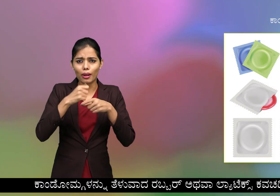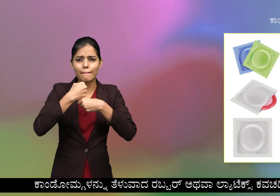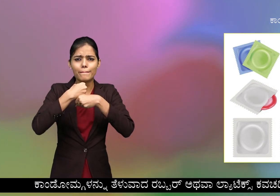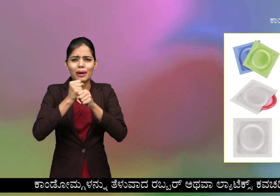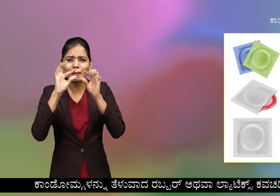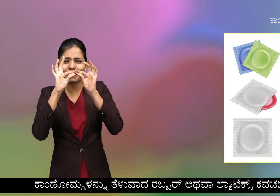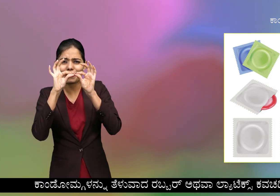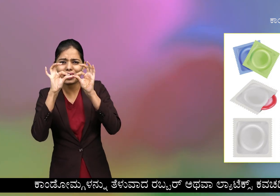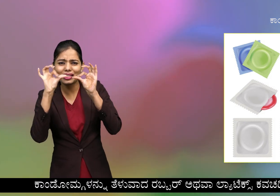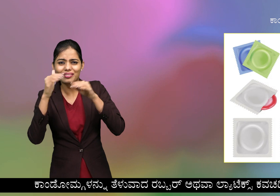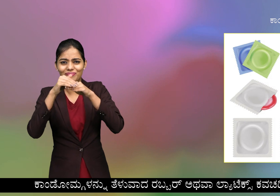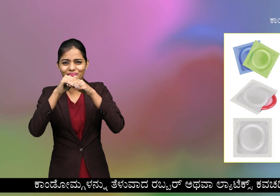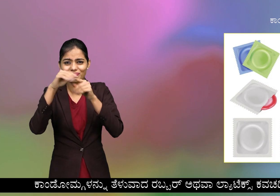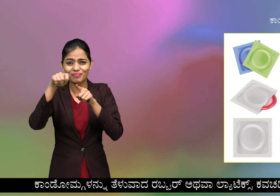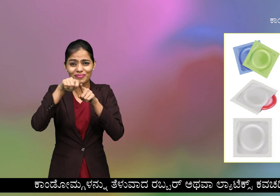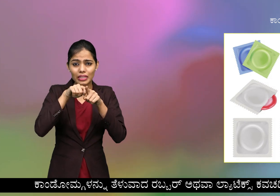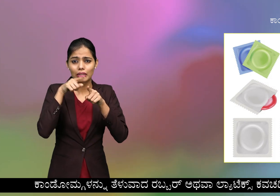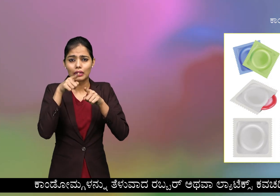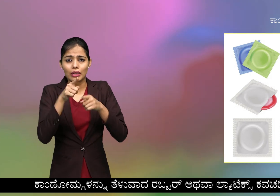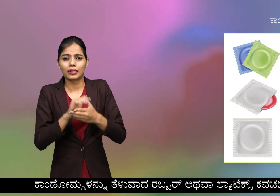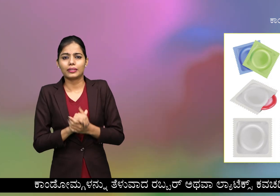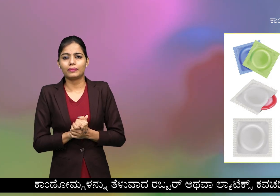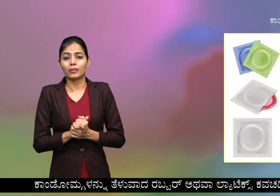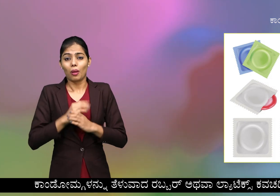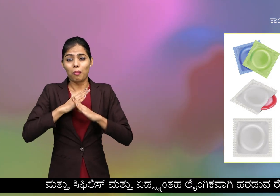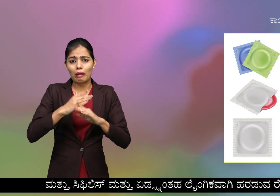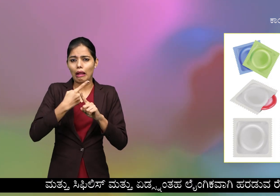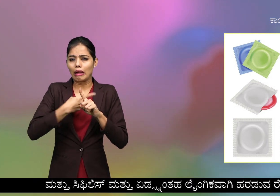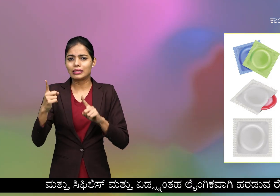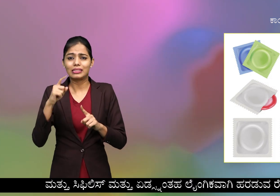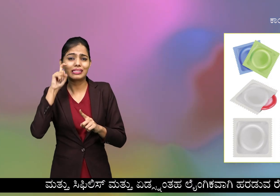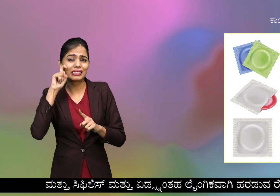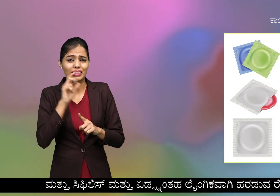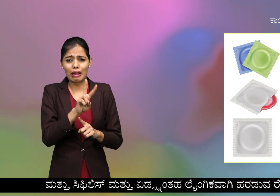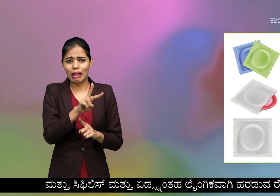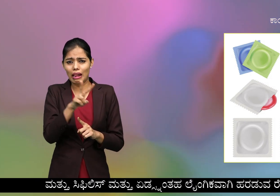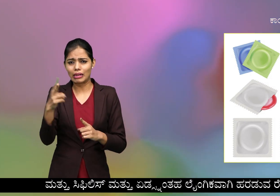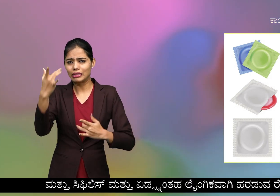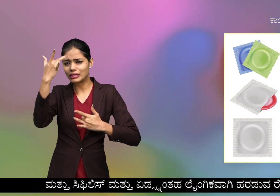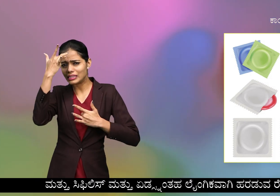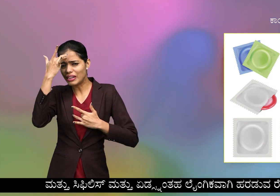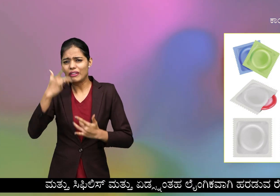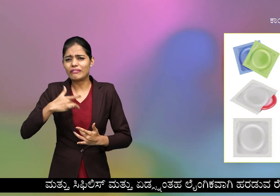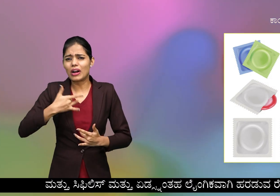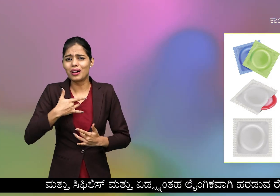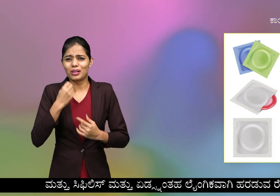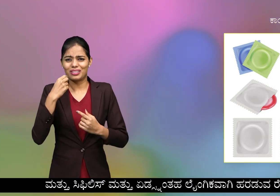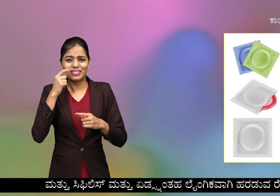ಕಾಂಡೋಮ್ಗಳ ತೆಳುವಾದ ರಬ್ಬರ್ ಅಥವಾ ಲ್ಯಾಟೆಕ್ಸ್ ಕವಚದಿಂದ ತಯಾರಿಸಲಾಗುತ್ತೆ ಮತ್ತು ಸಿಫಿಲಿಸ್ ಮತ್ತು ಏಡ್ಸ್ನಂತಹ ಲೈಂಗಿಕವಾಗಿ ಹರಡುವ ರೋಗಗಳಿಂದ